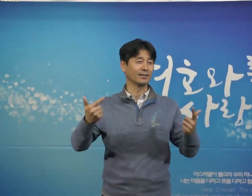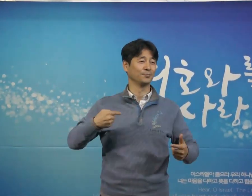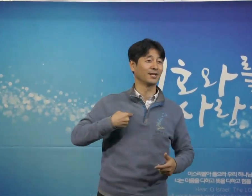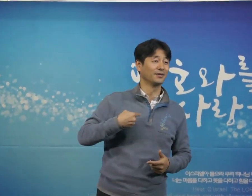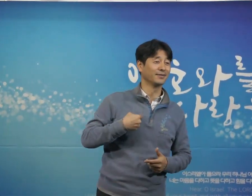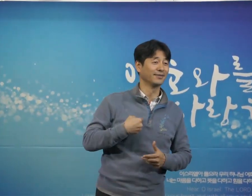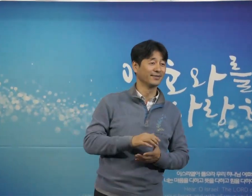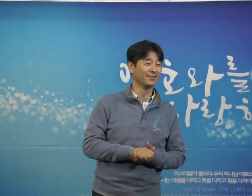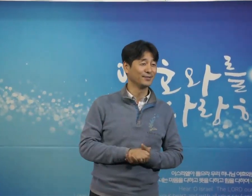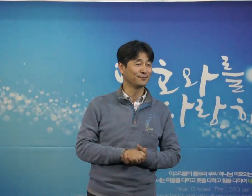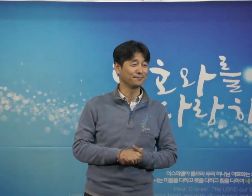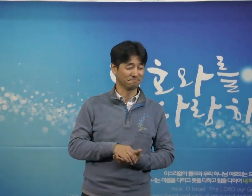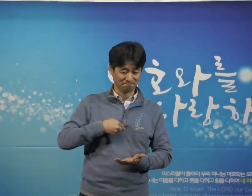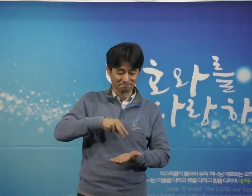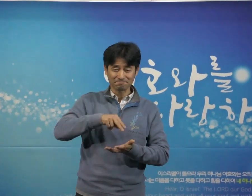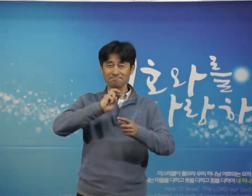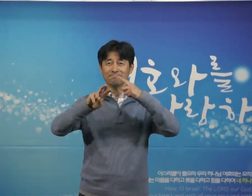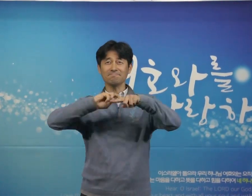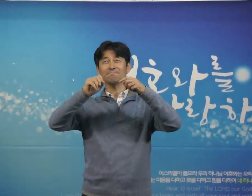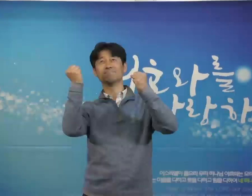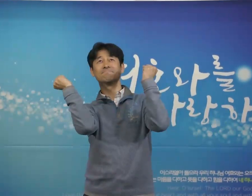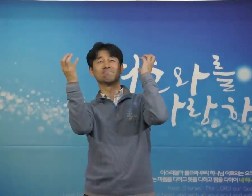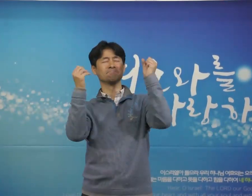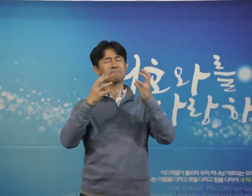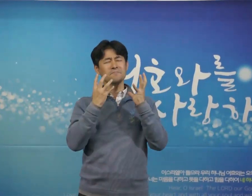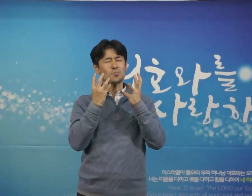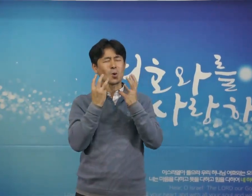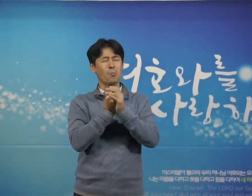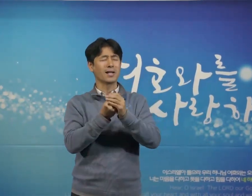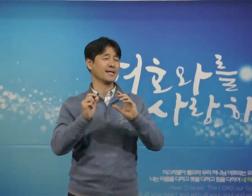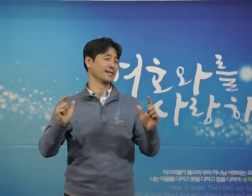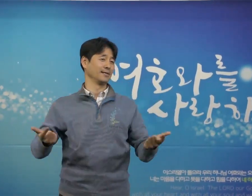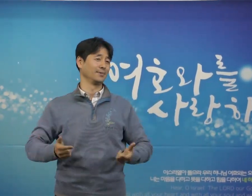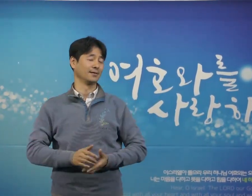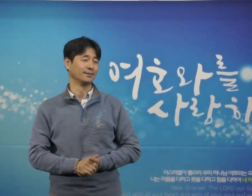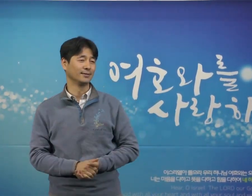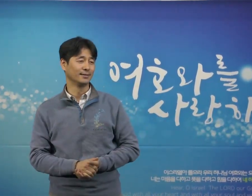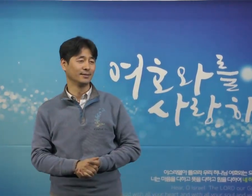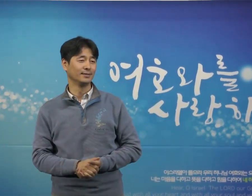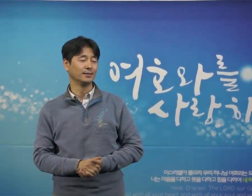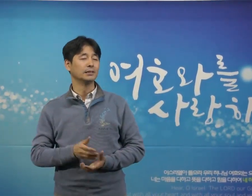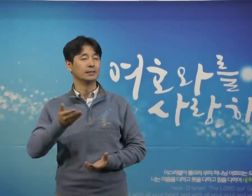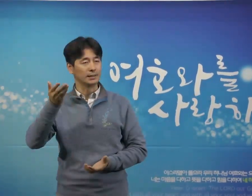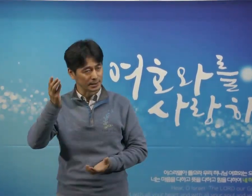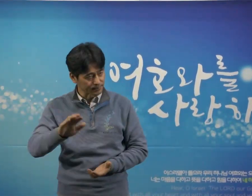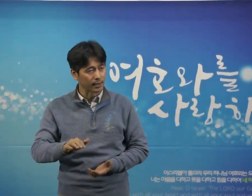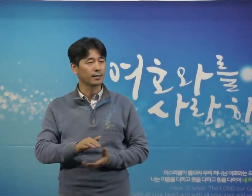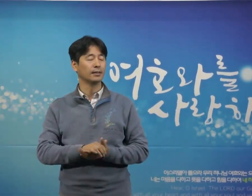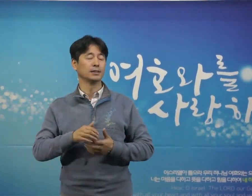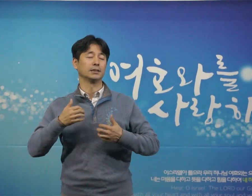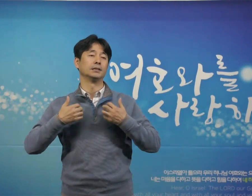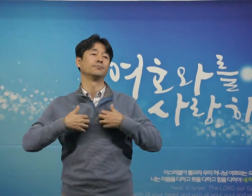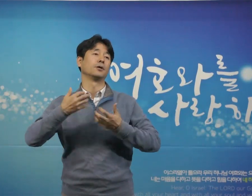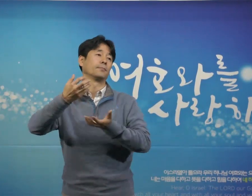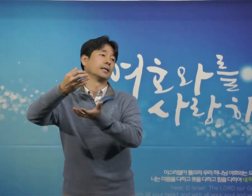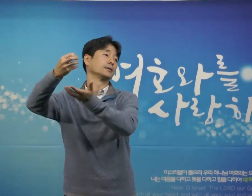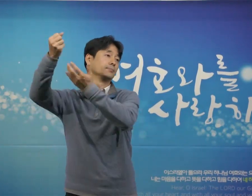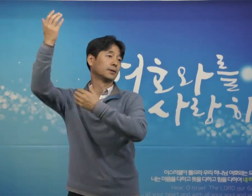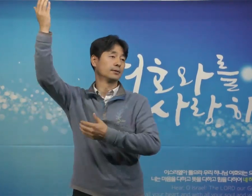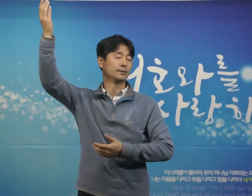제가 서서 찬양 드리는 것이 완벽하게 찬양 드려지는 모습은 아닙니다. 그렇지만